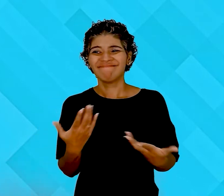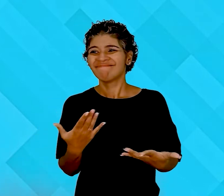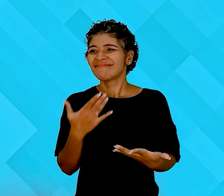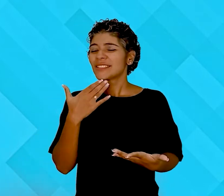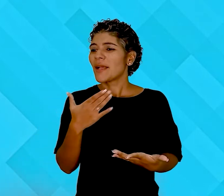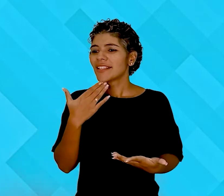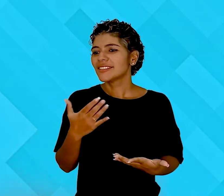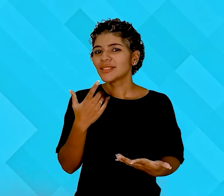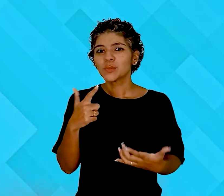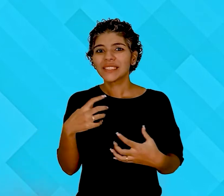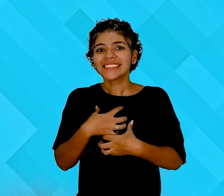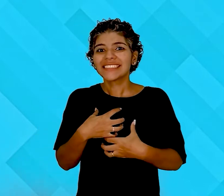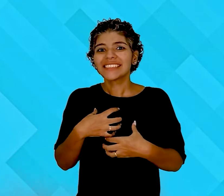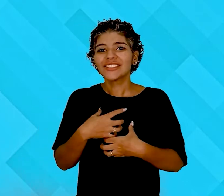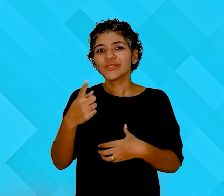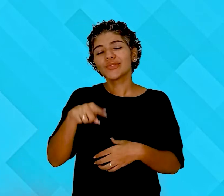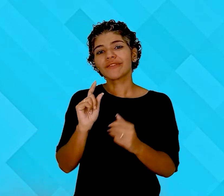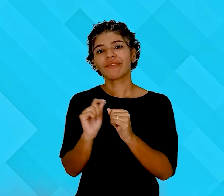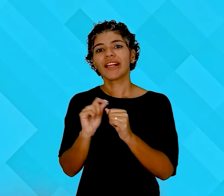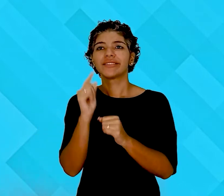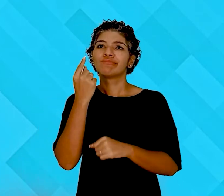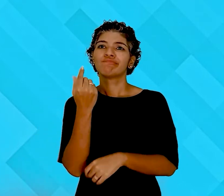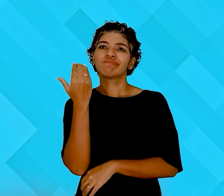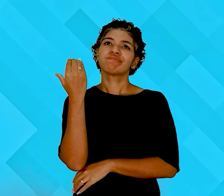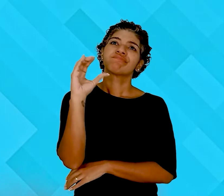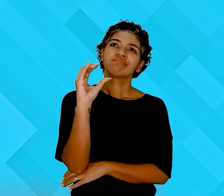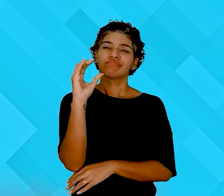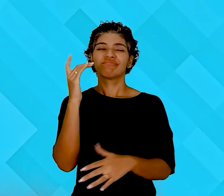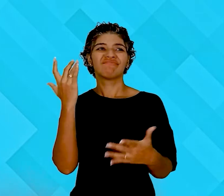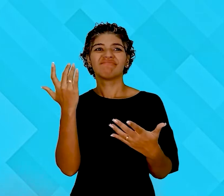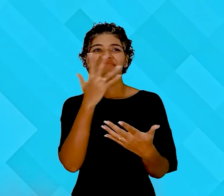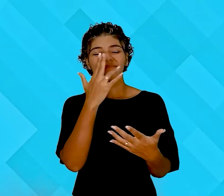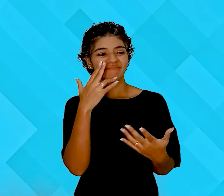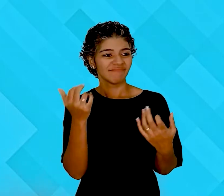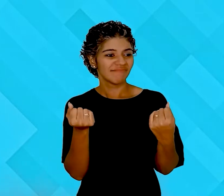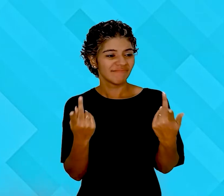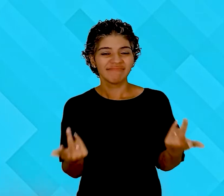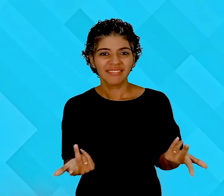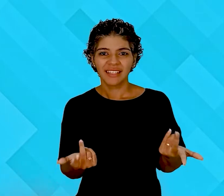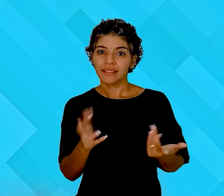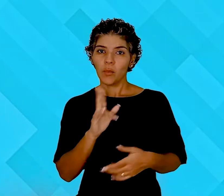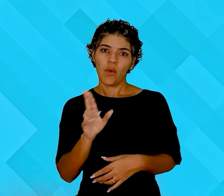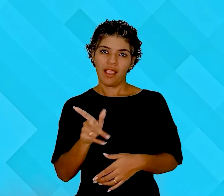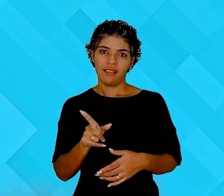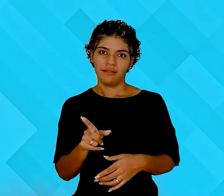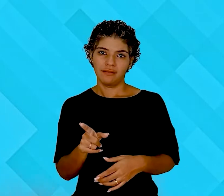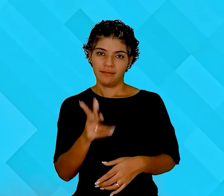nós, sabe? Então a gente fez toda uma régua de conteúdo, a gente pensou um projeto editorial para essa comunicação